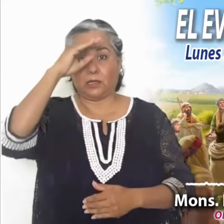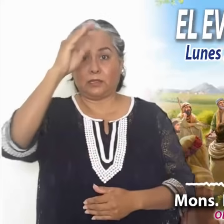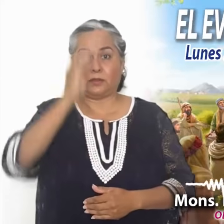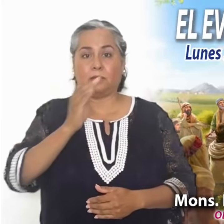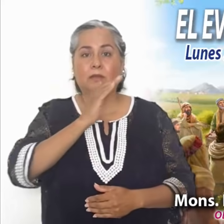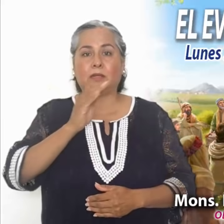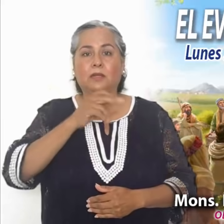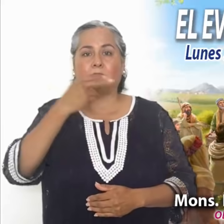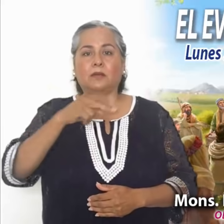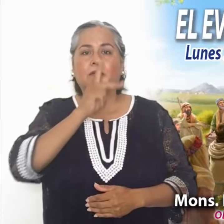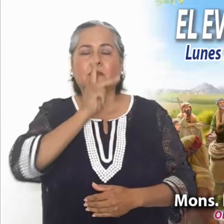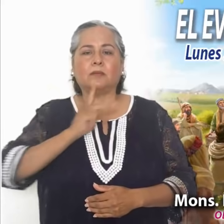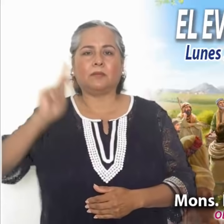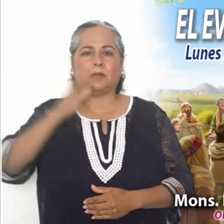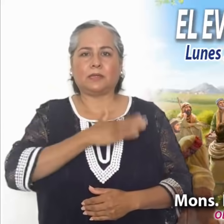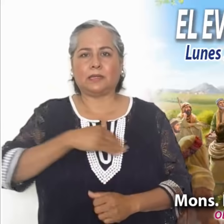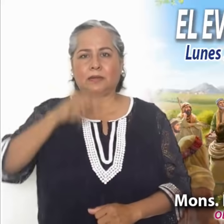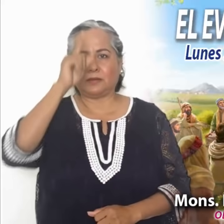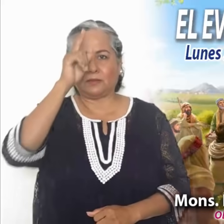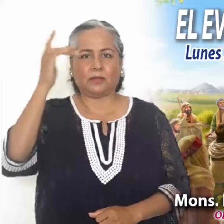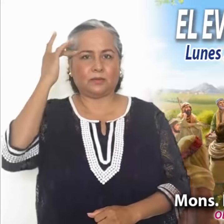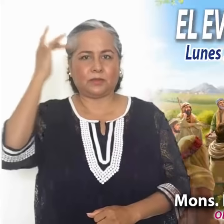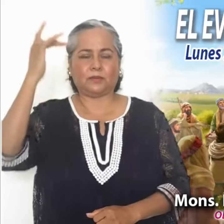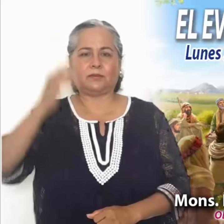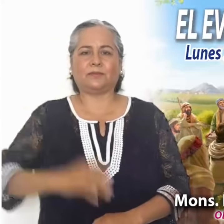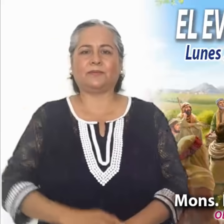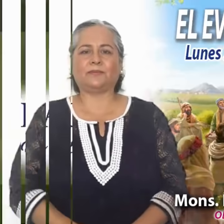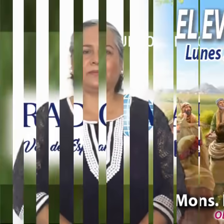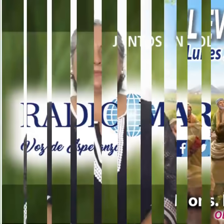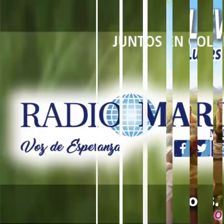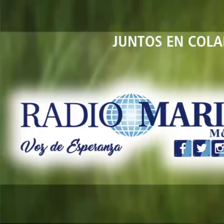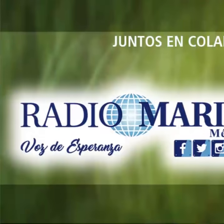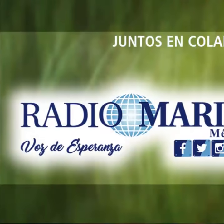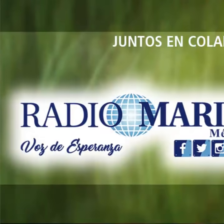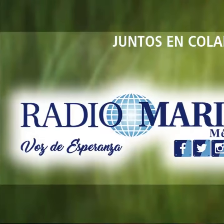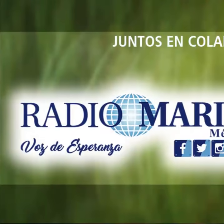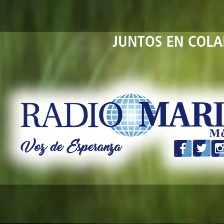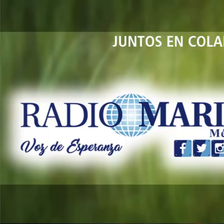El Señor te bendiga en nombre del Padre, y del Hijo, y del Espíritu Santo.